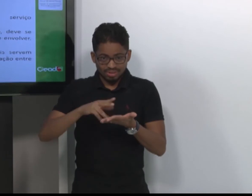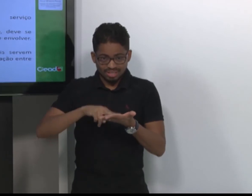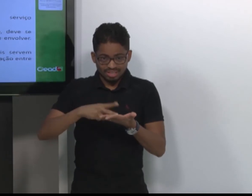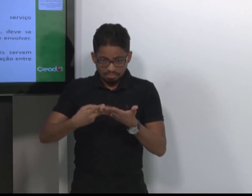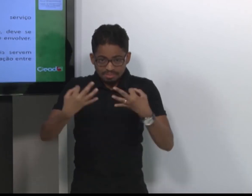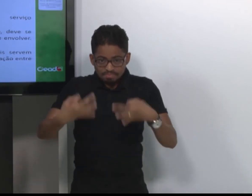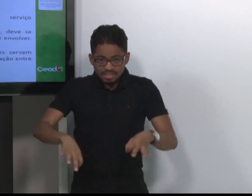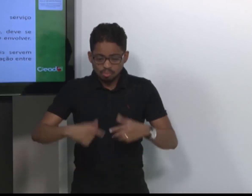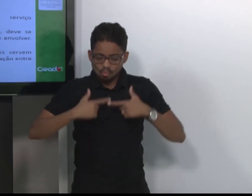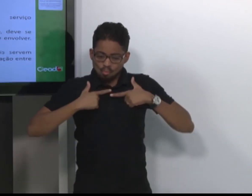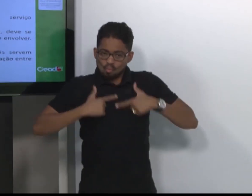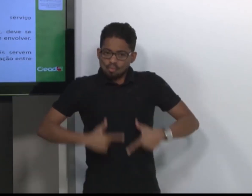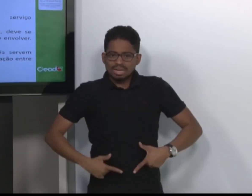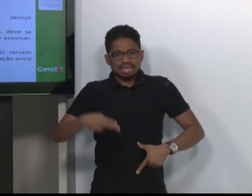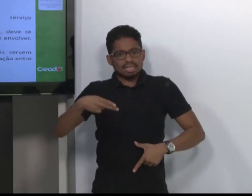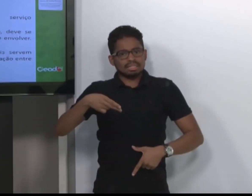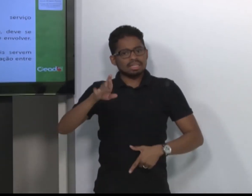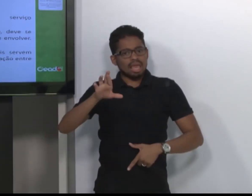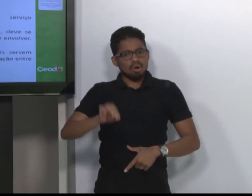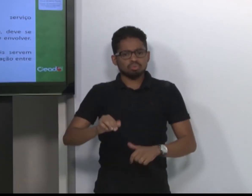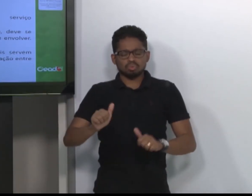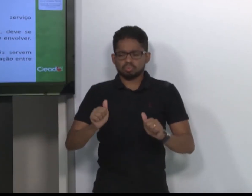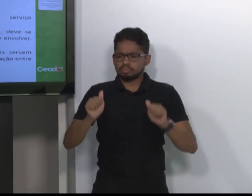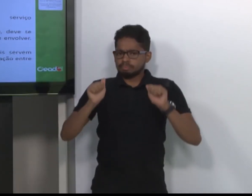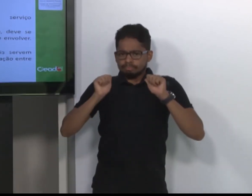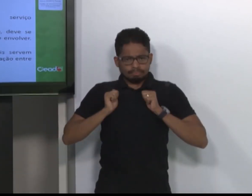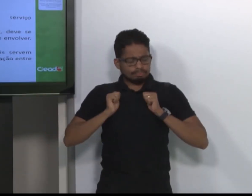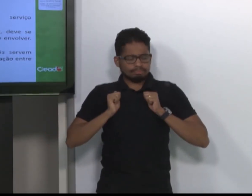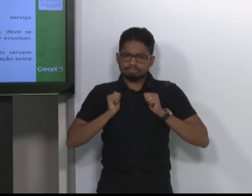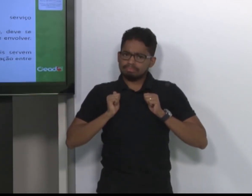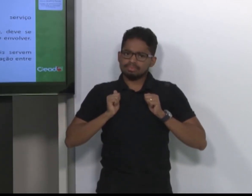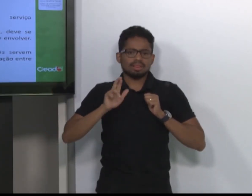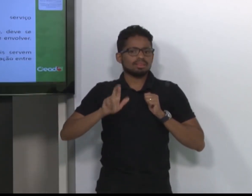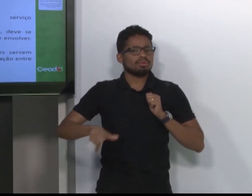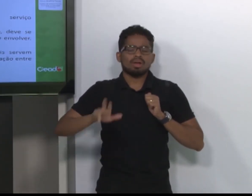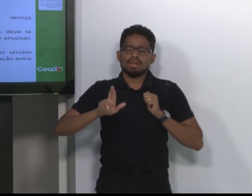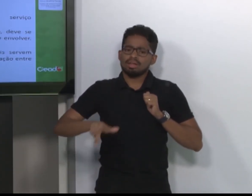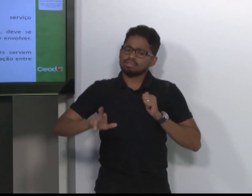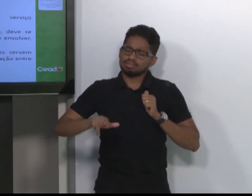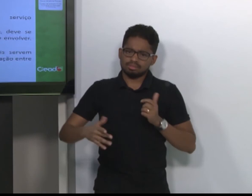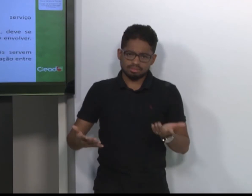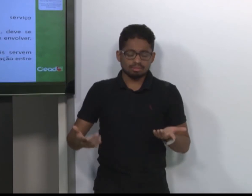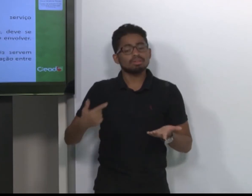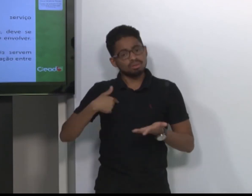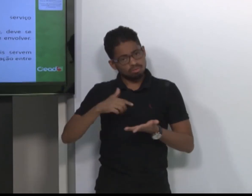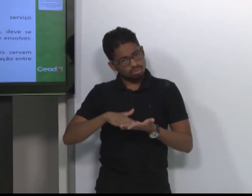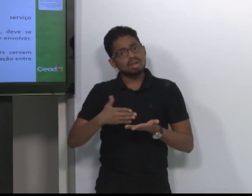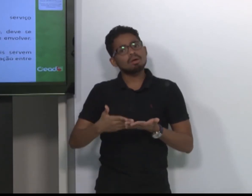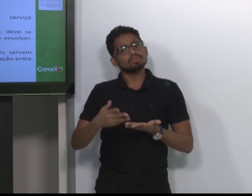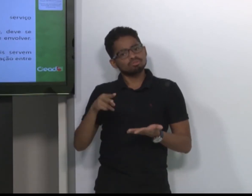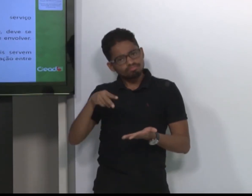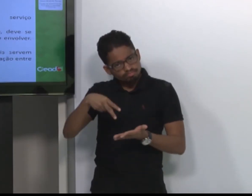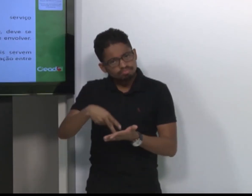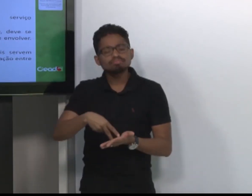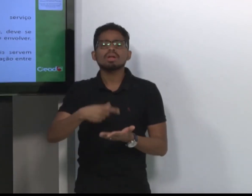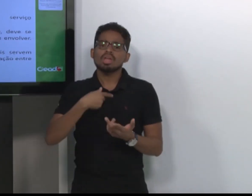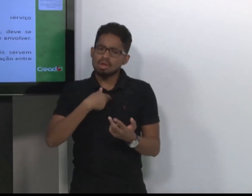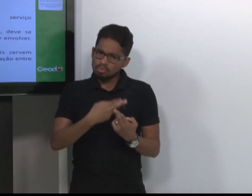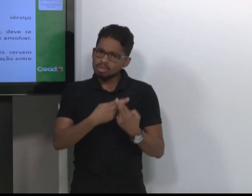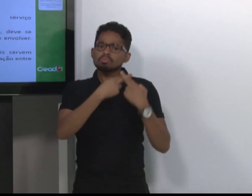O intérprete, ele é neutro? Não. O intérprete, ele está ali, ele tem uma responsabilidade de desenvolver